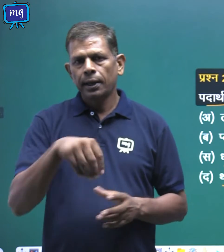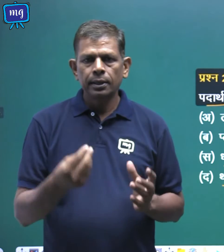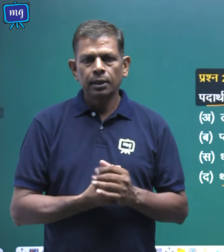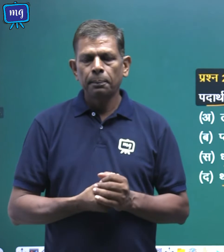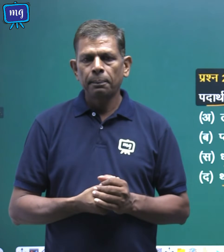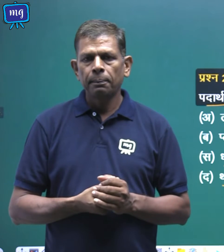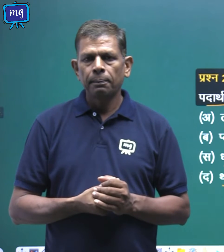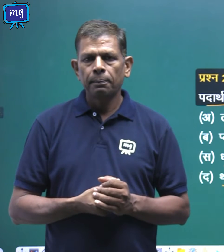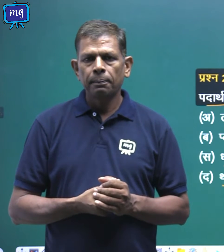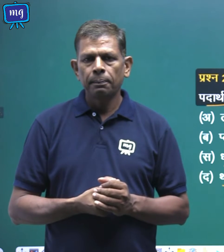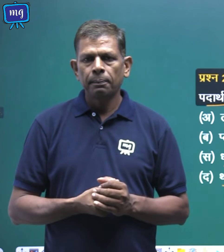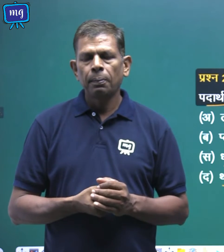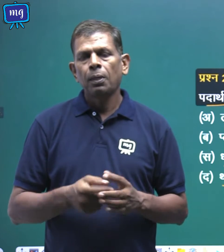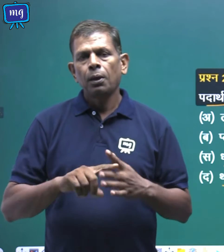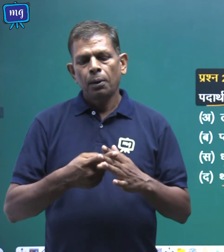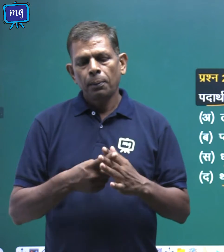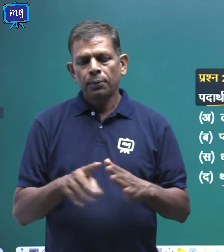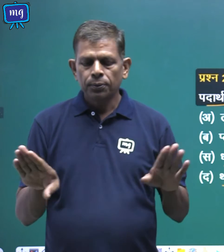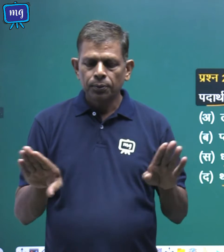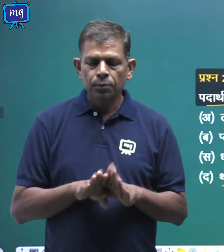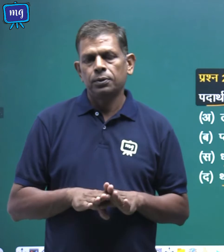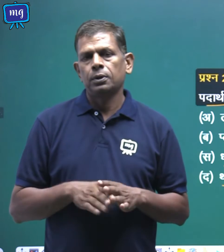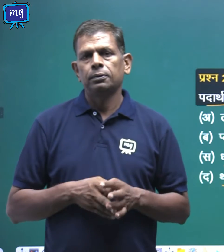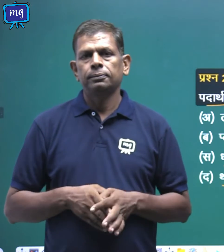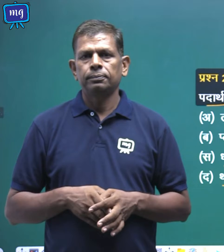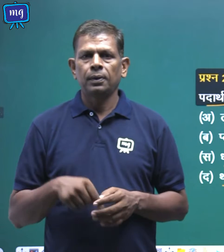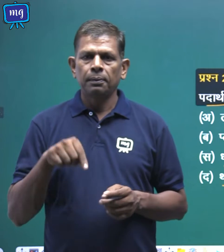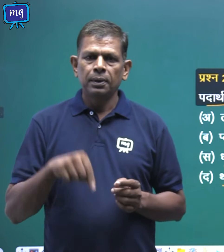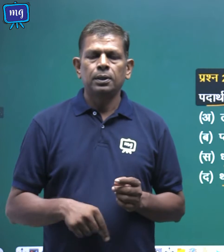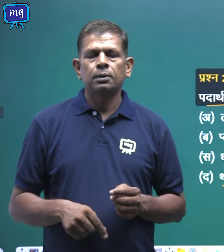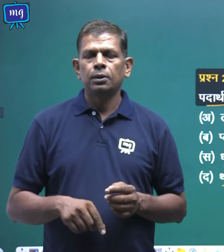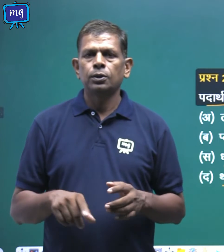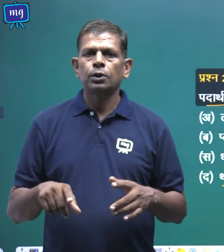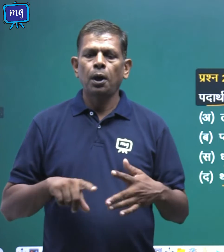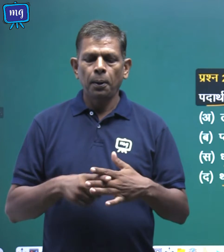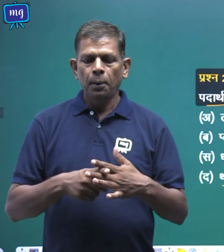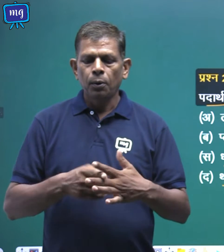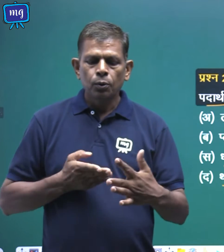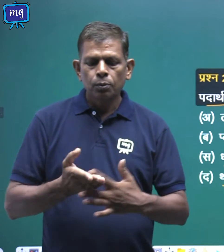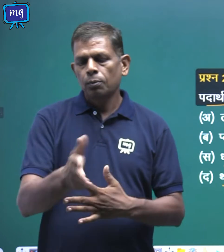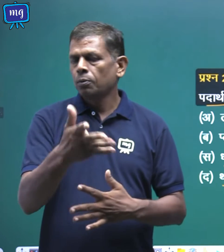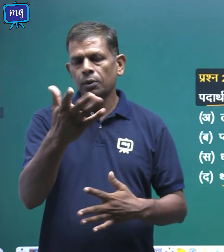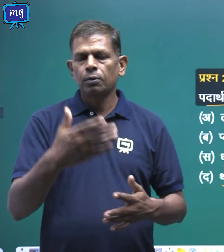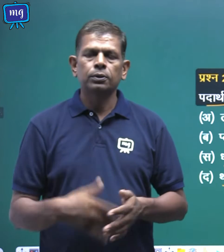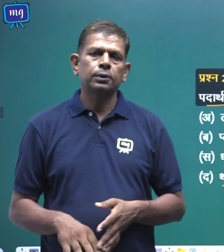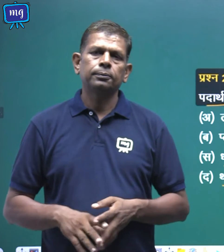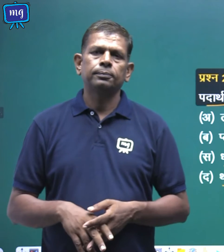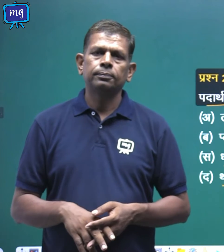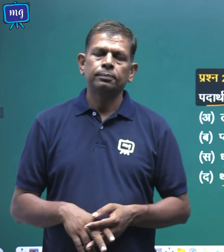थे? विद्युत रोधक। इनमें से विद्युत प्रवाहित नहीं हो